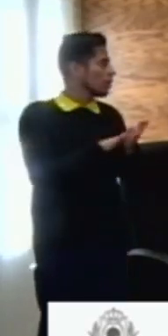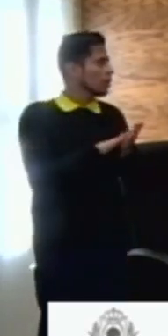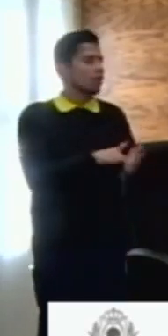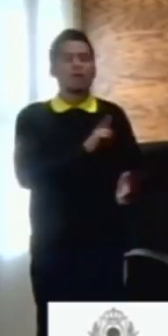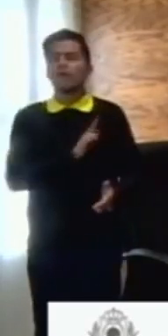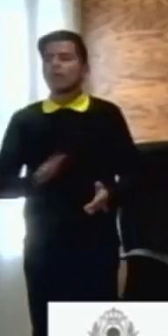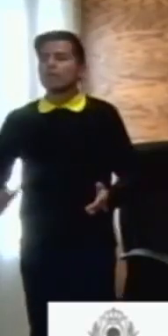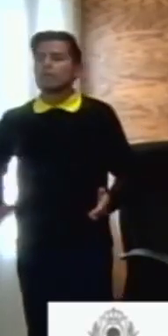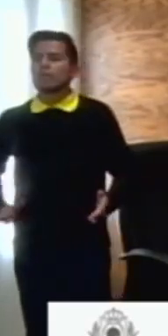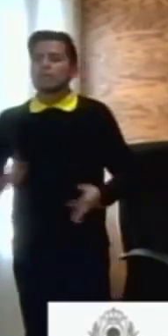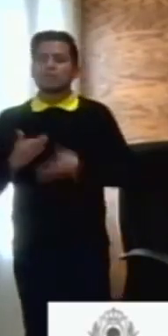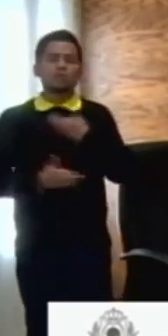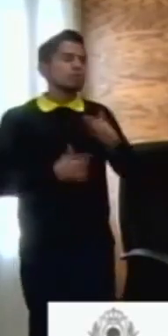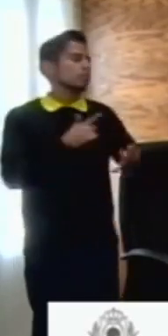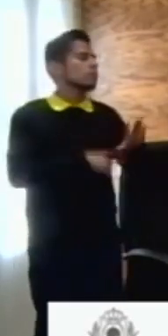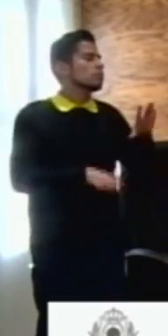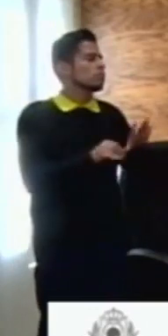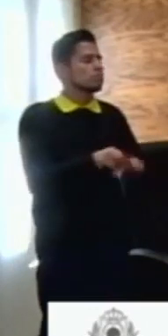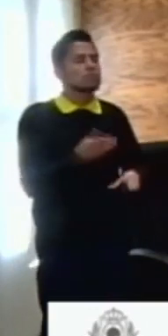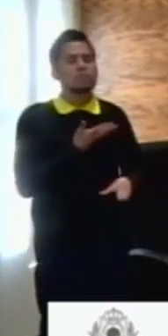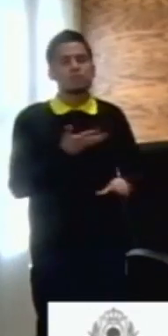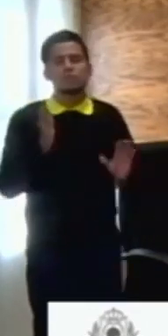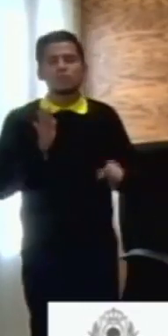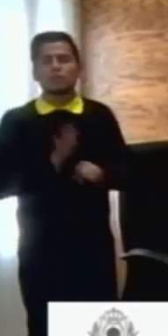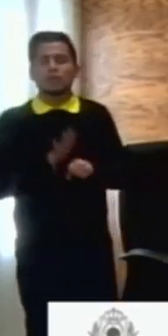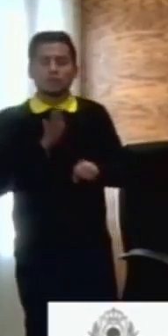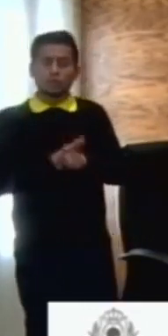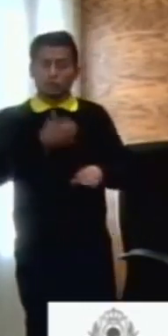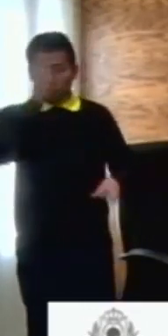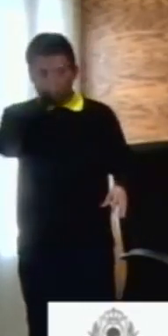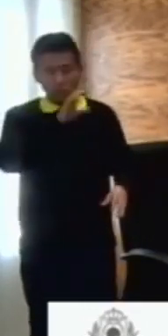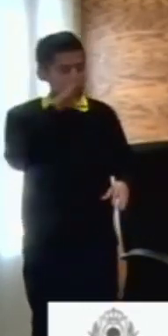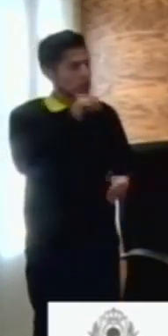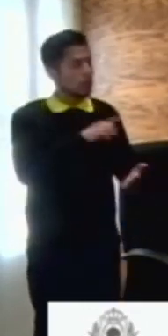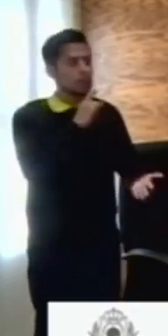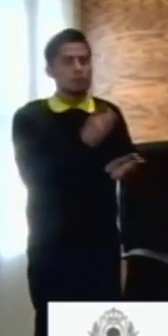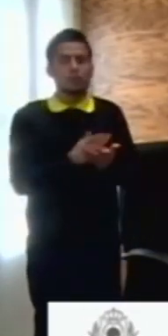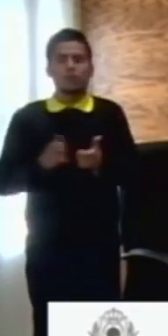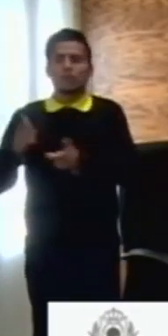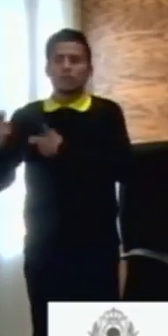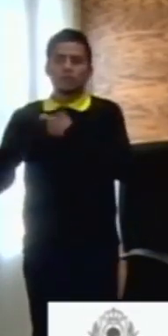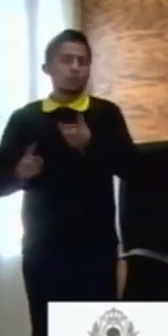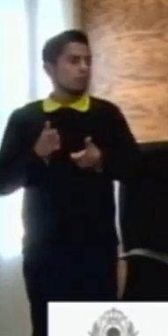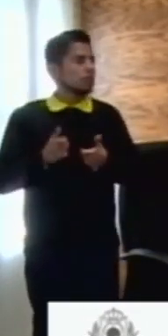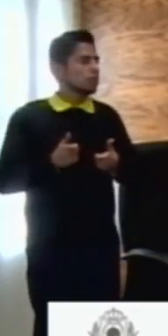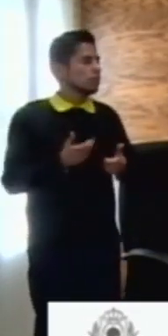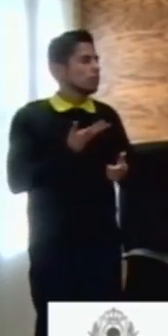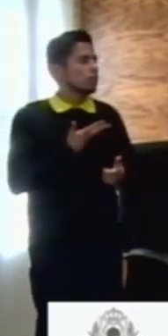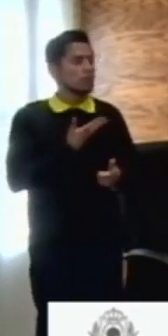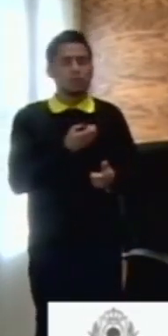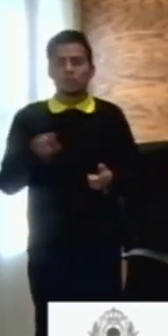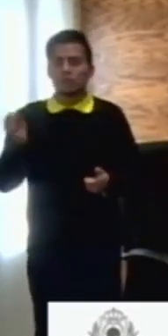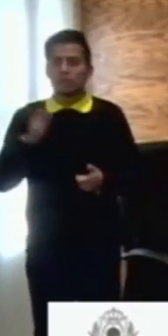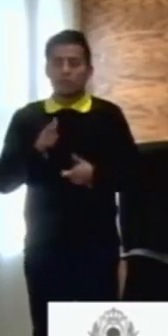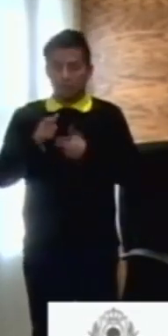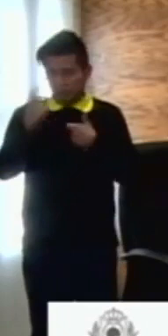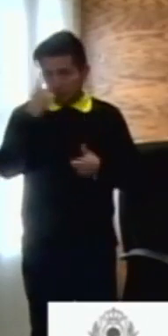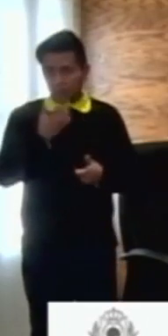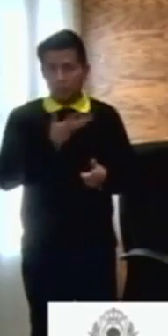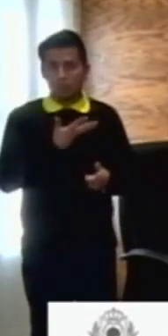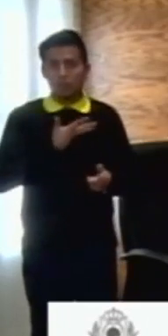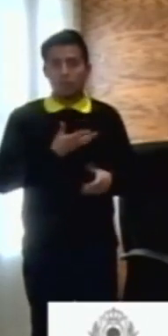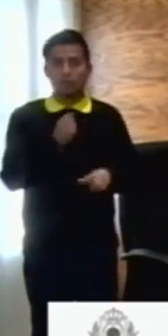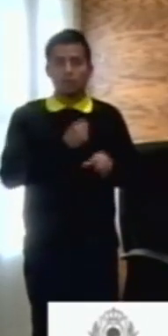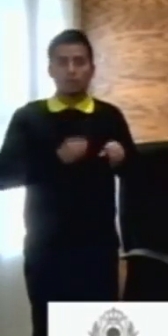la sociedad iniciamos a tomar conciencia no solo del costo económico que representa hacer la inversión para contar con agua